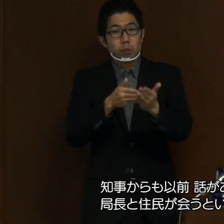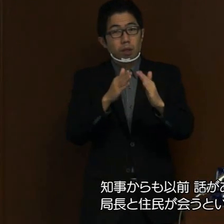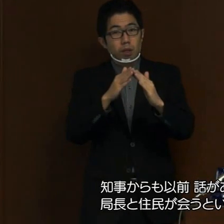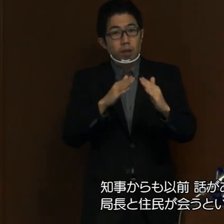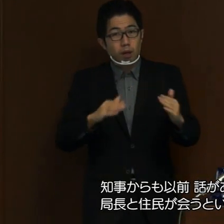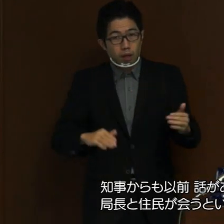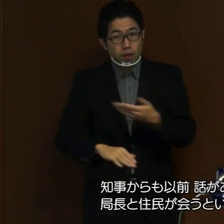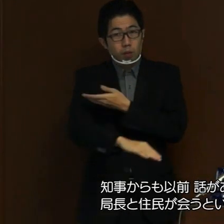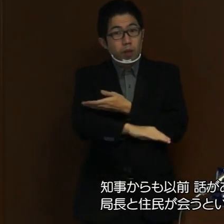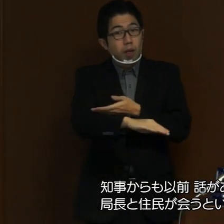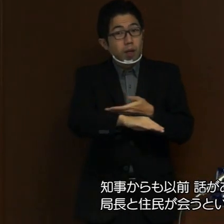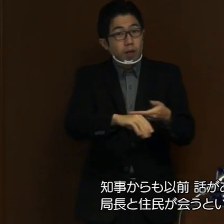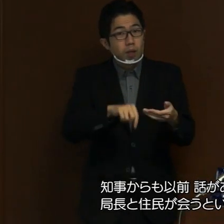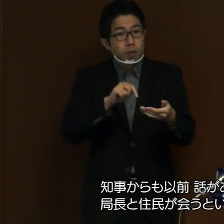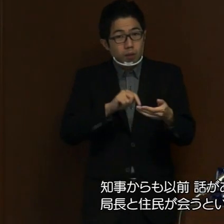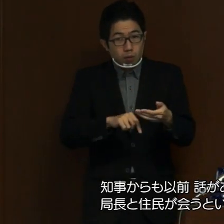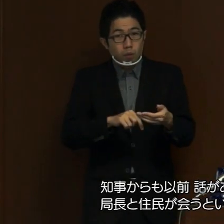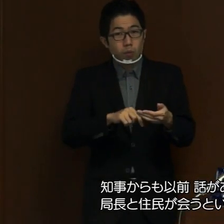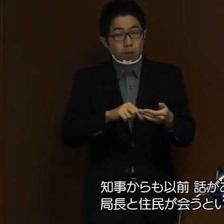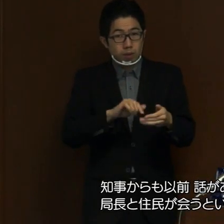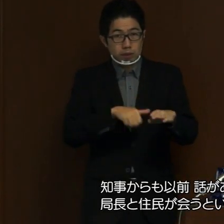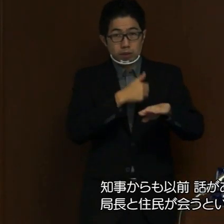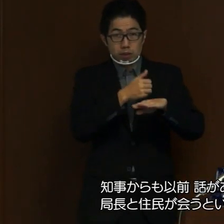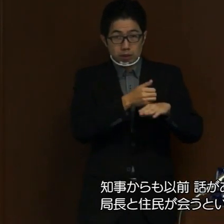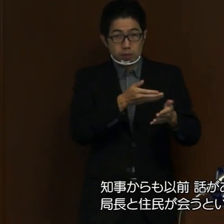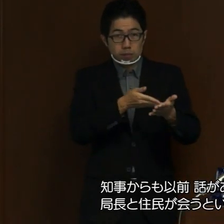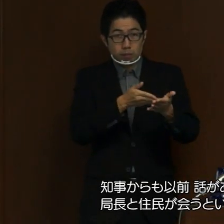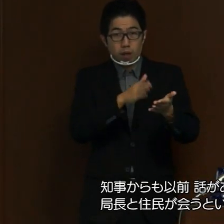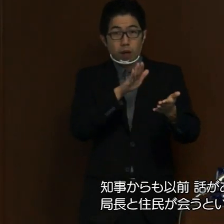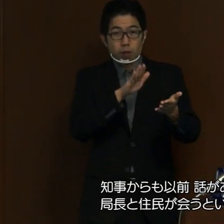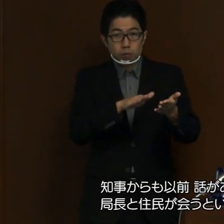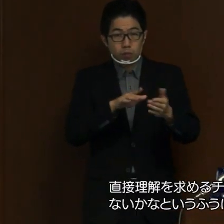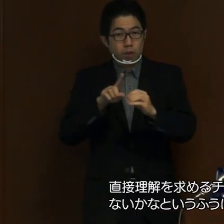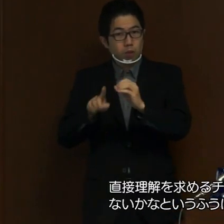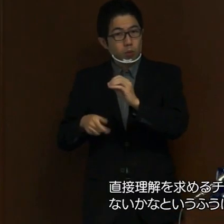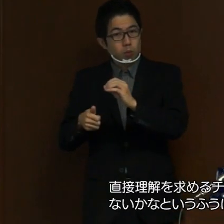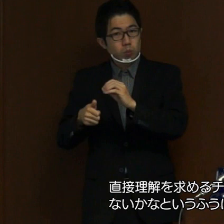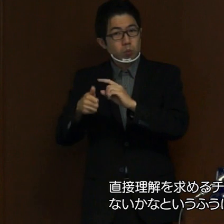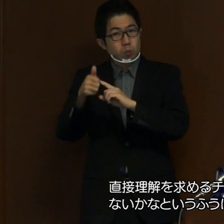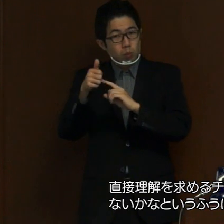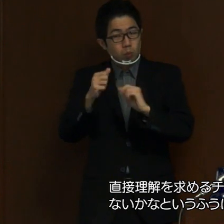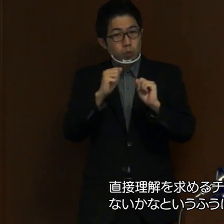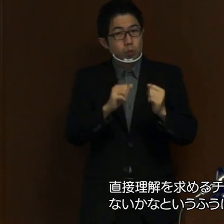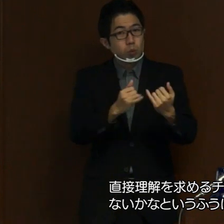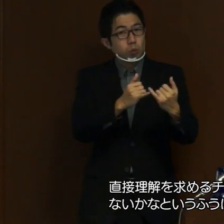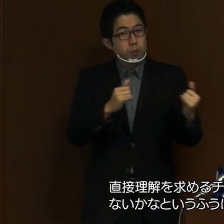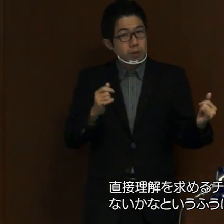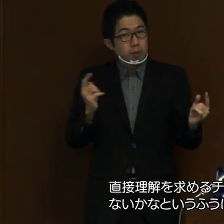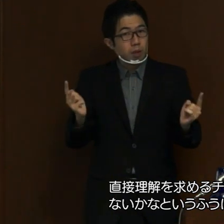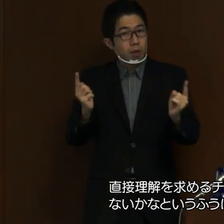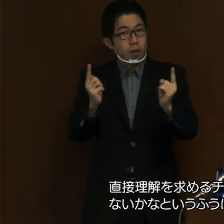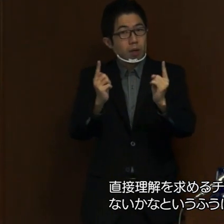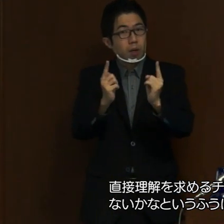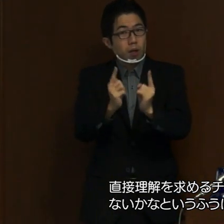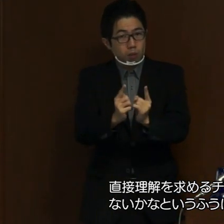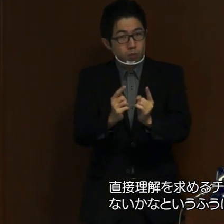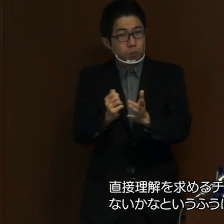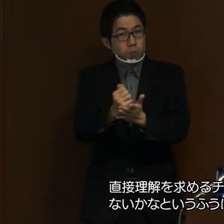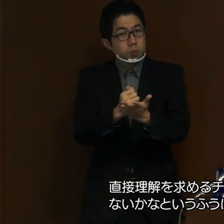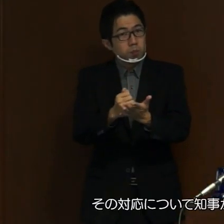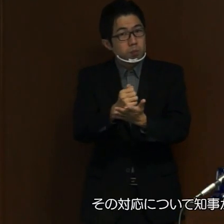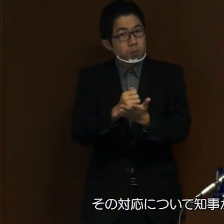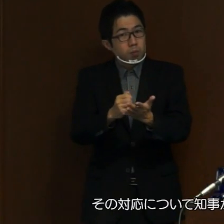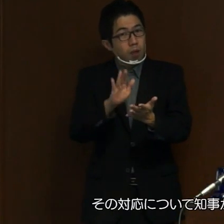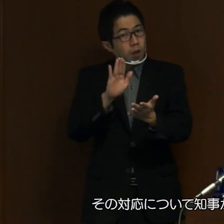については知事からも以前話し合ったと思うんですが、局長にと住民が会うという直接理解を求めるチャンスだったのではないかなというふうにも思ってい